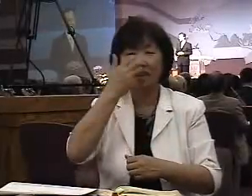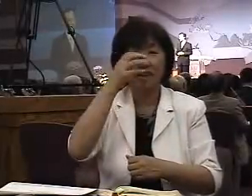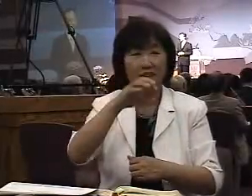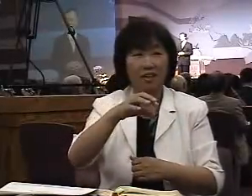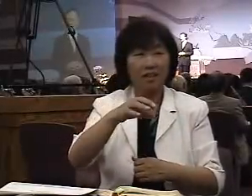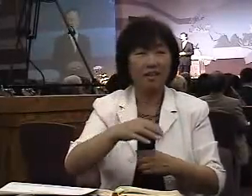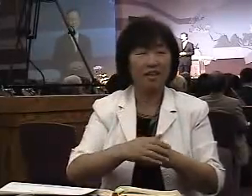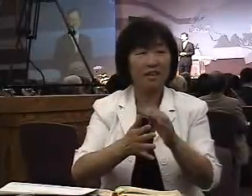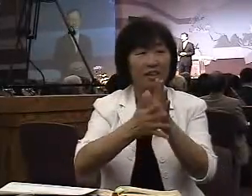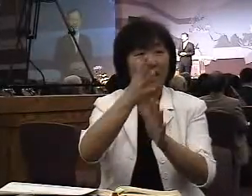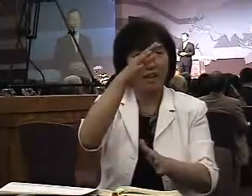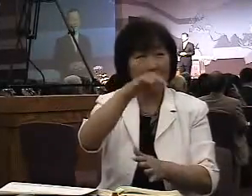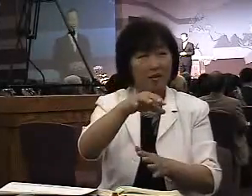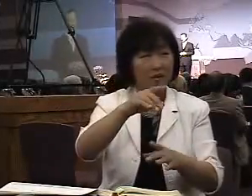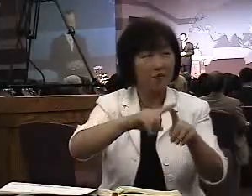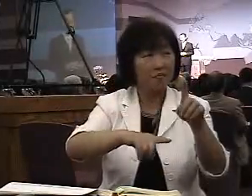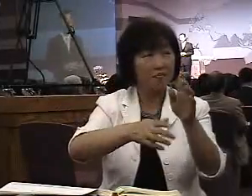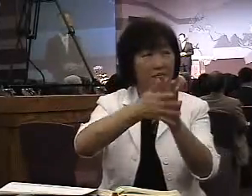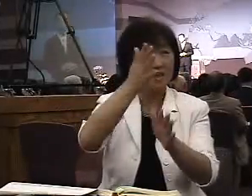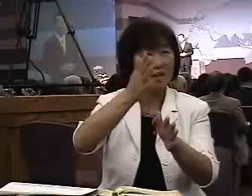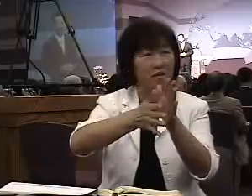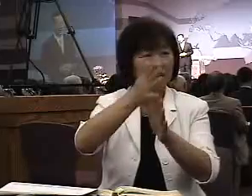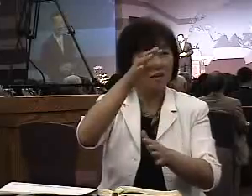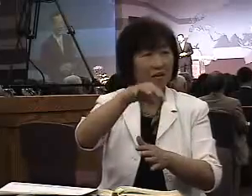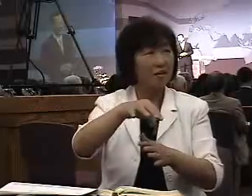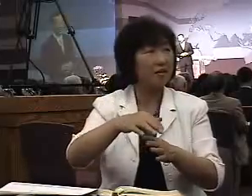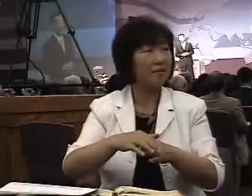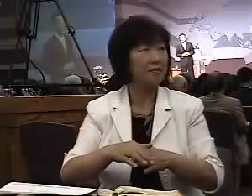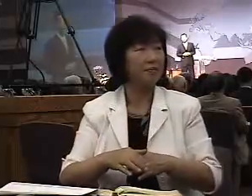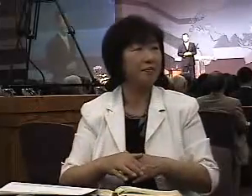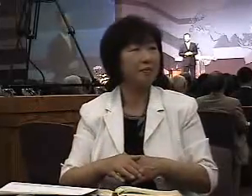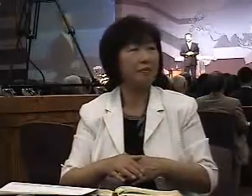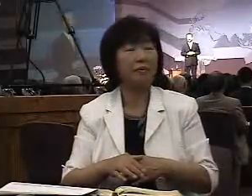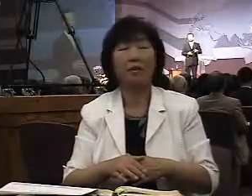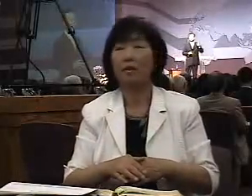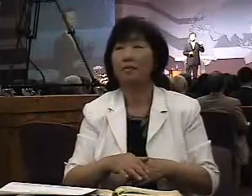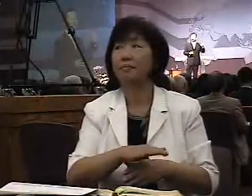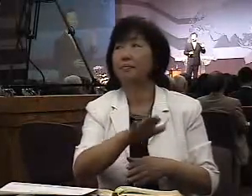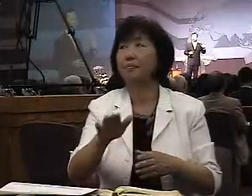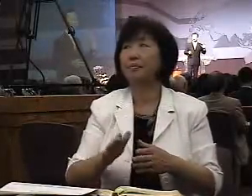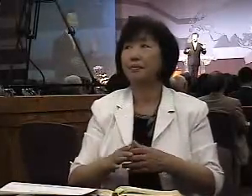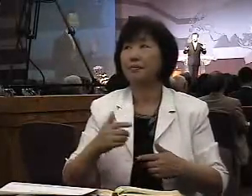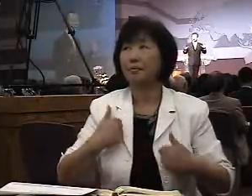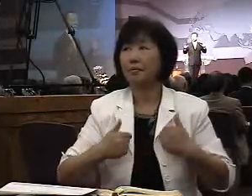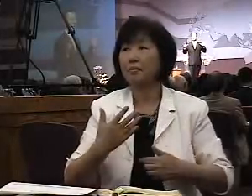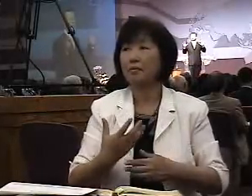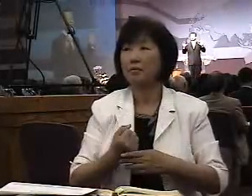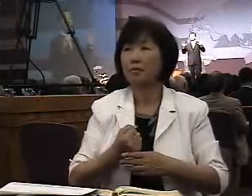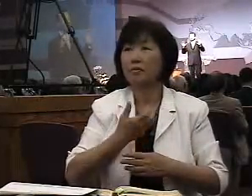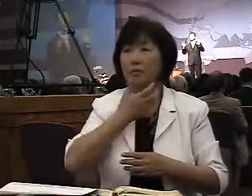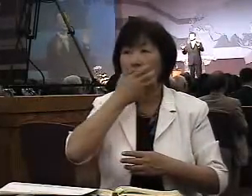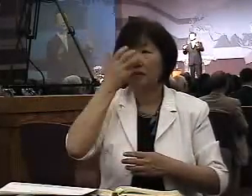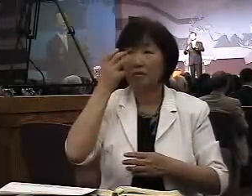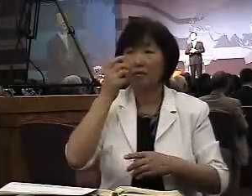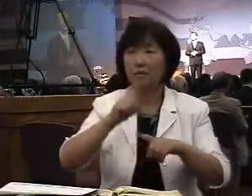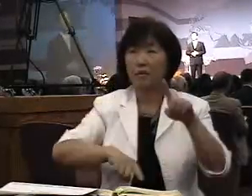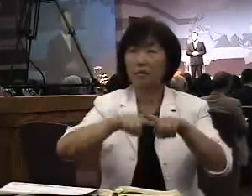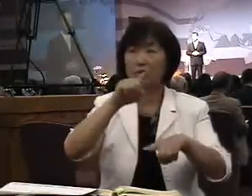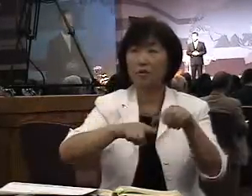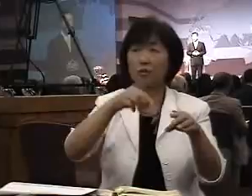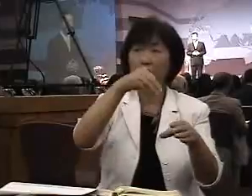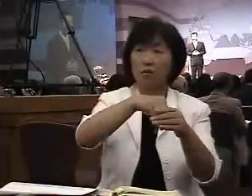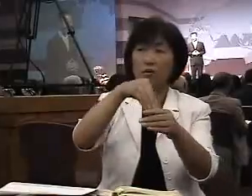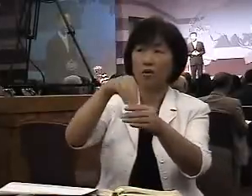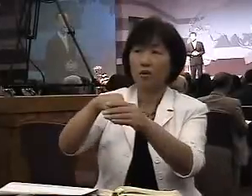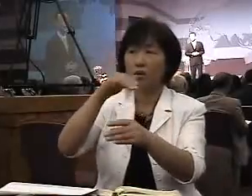프로젝트로 킹덤 센터에 우리가 드려지게 될 것입니다. 하여튼 우리가 기쁨으로 우리의 꿈나무를 심을 수 있는